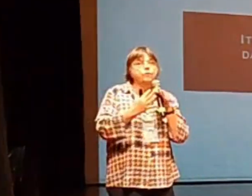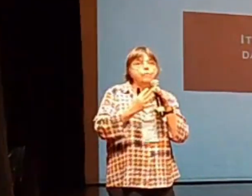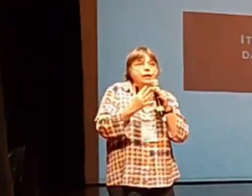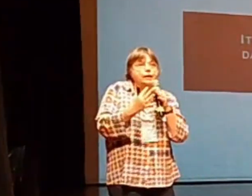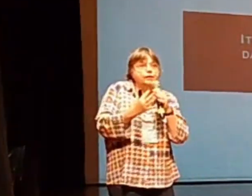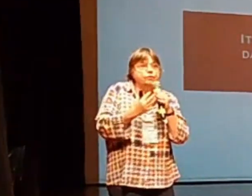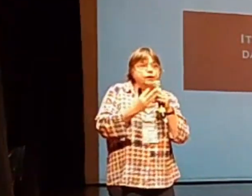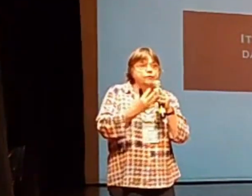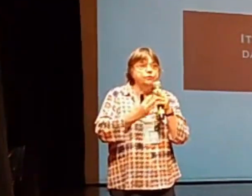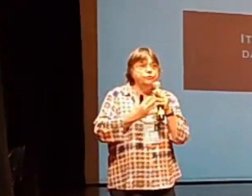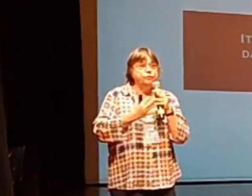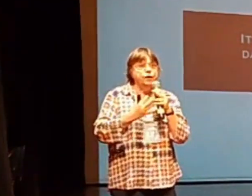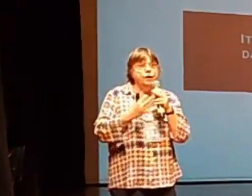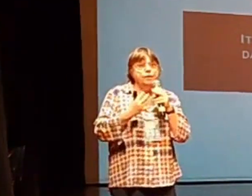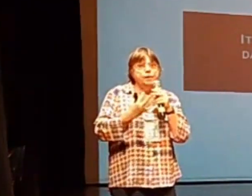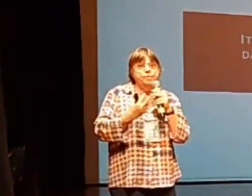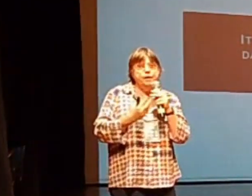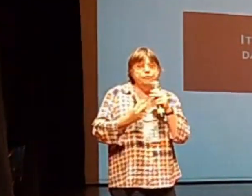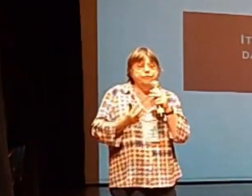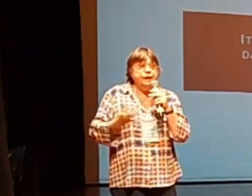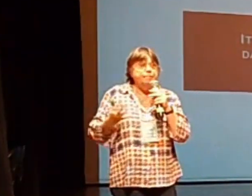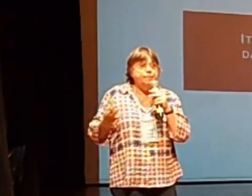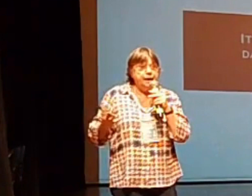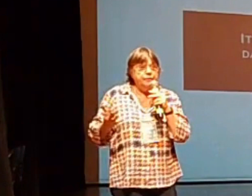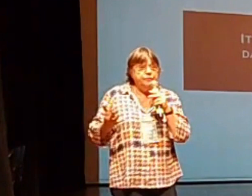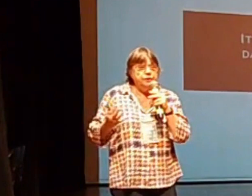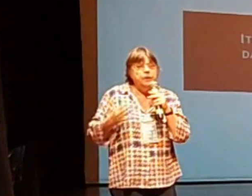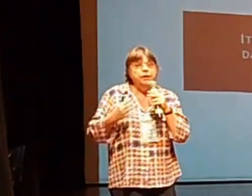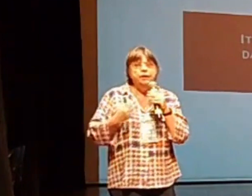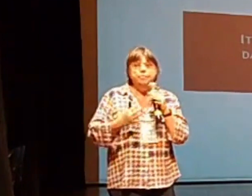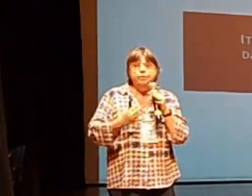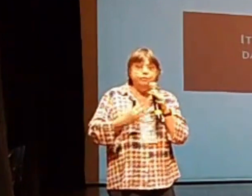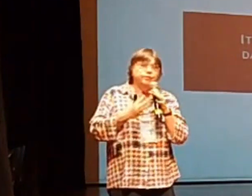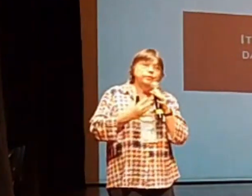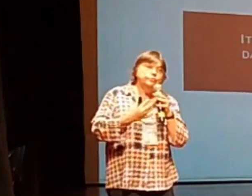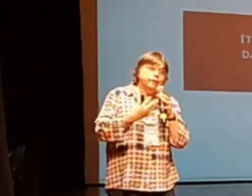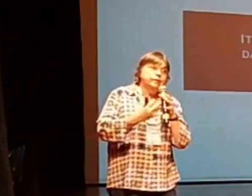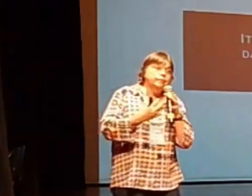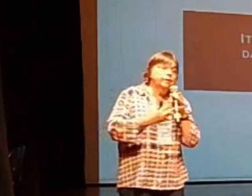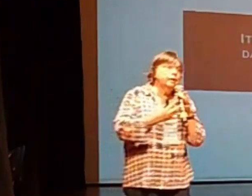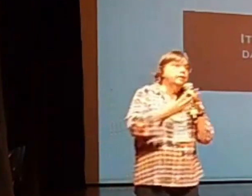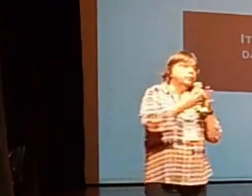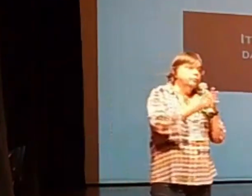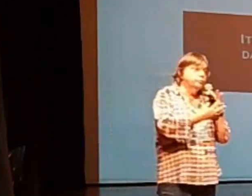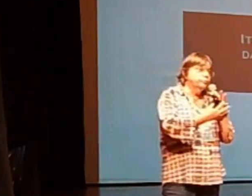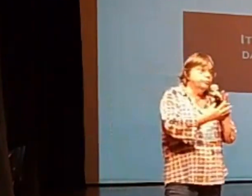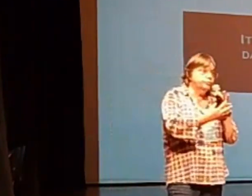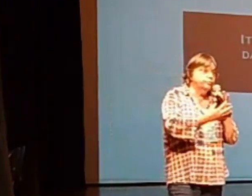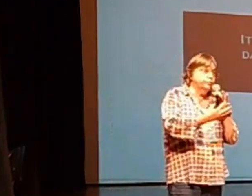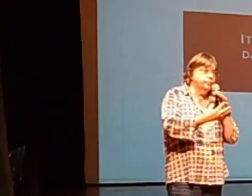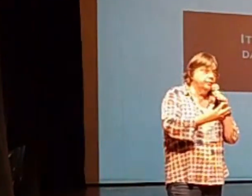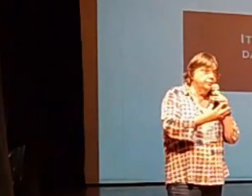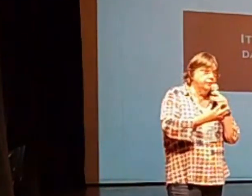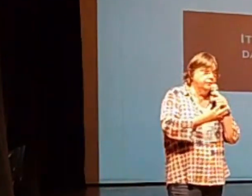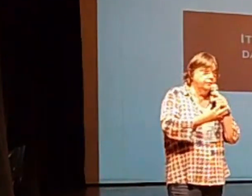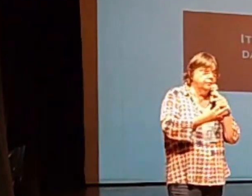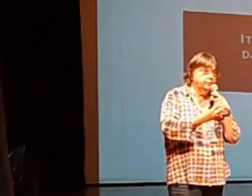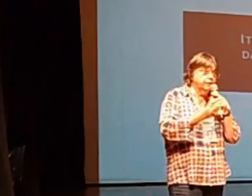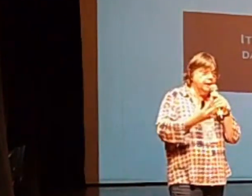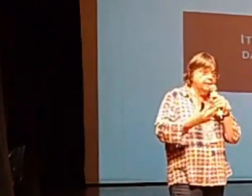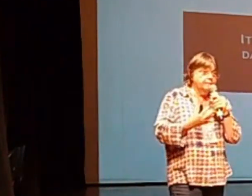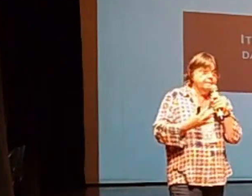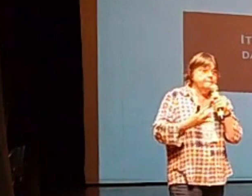confluem com aquilo que a gente primeiro vê na prática e depois a gente vê também nos estudos